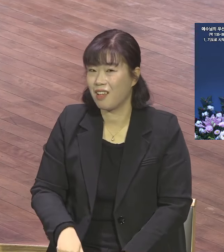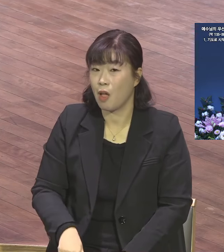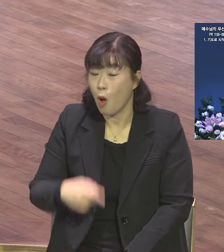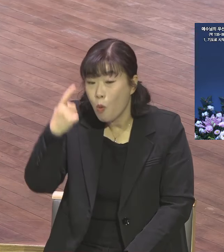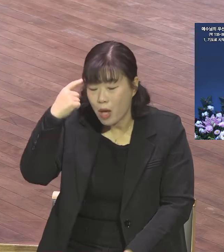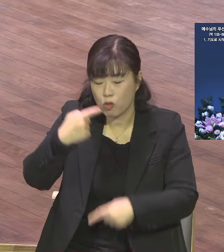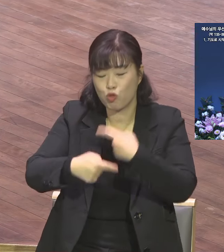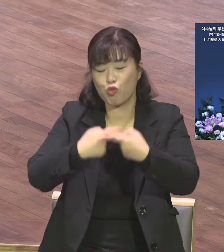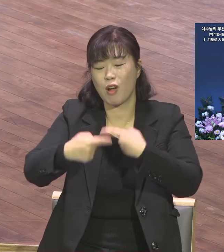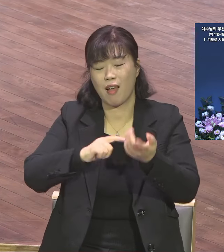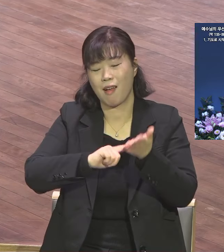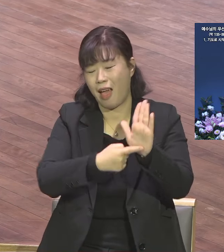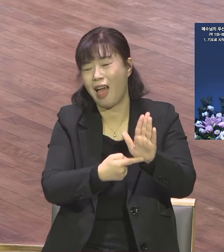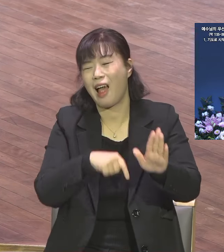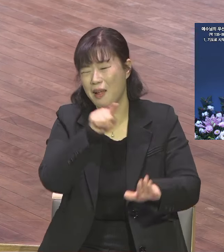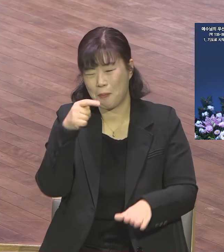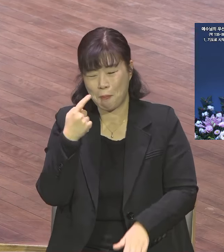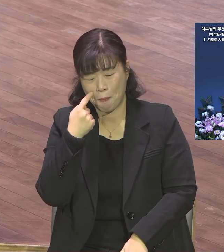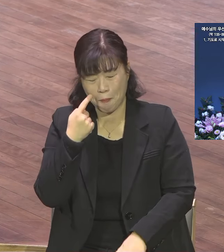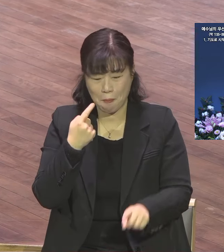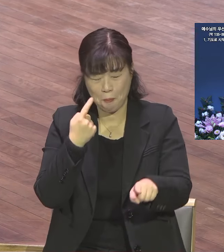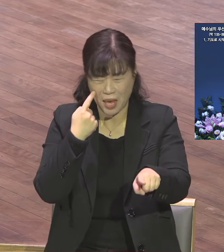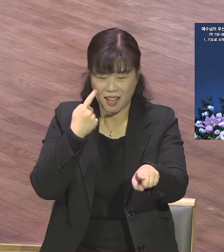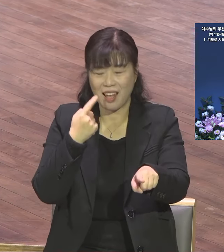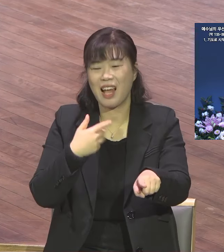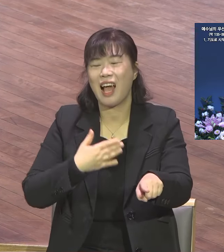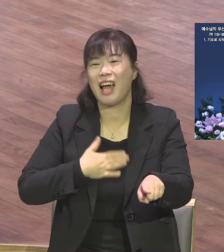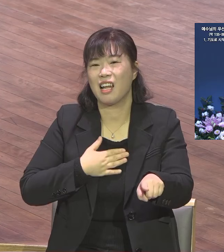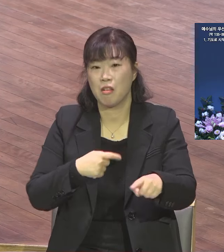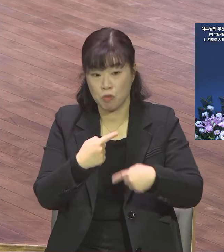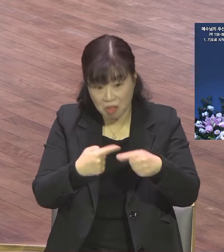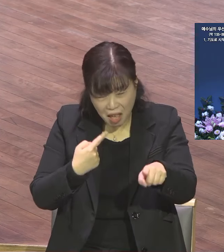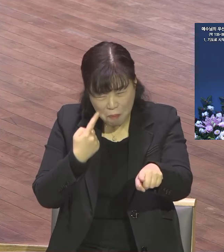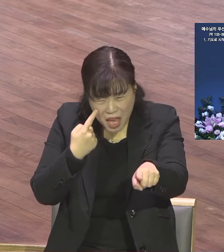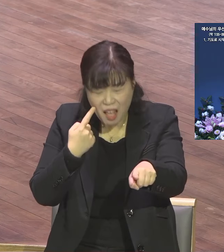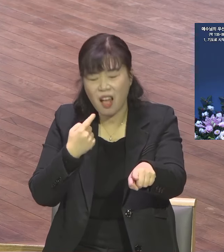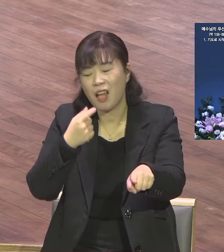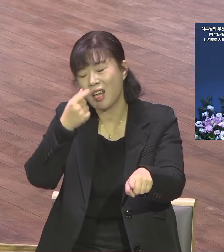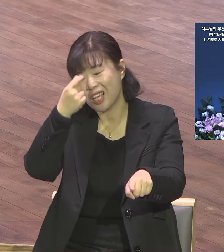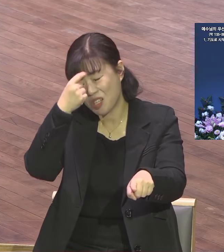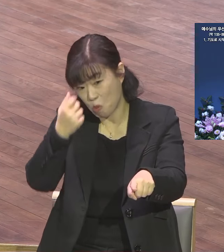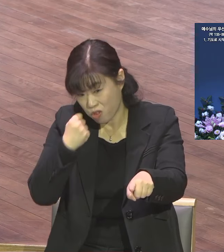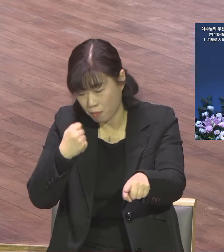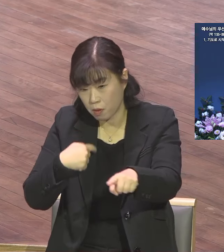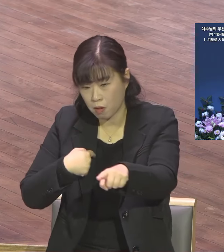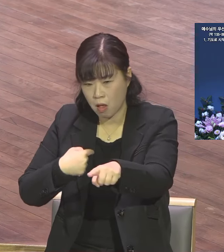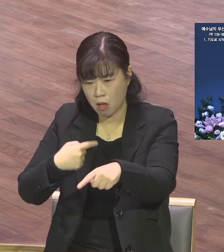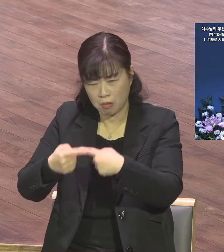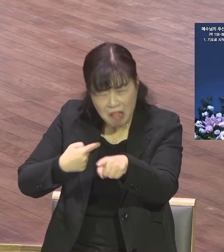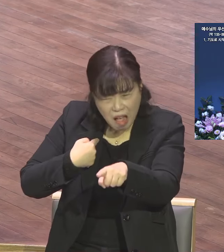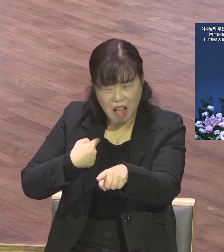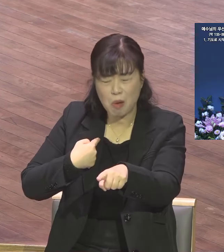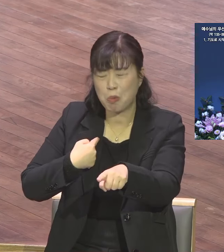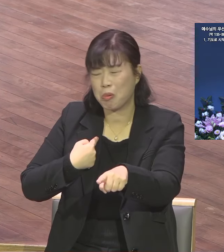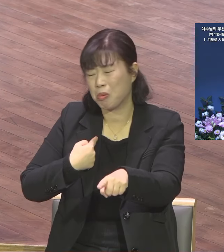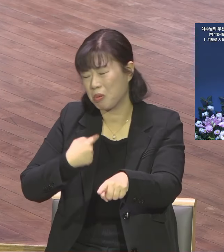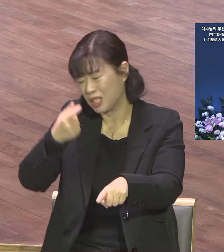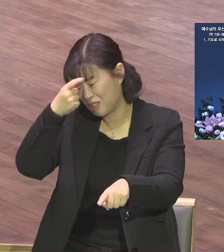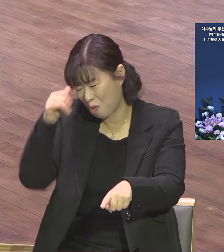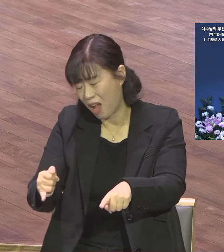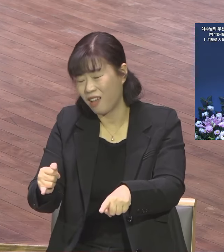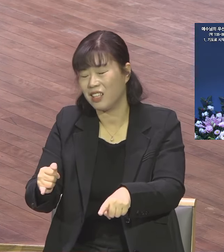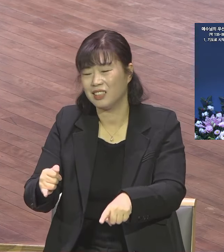예수님께서 모범 보였잖아요. 기도. 예수님이 하나님이신데 기도할 필요는 뭐 있냐고요. 그런데 하나님 명령받고